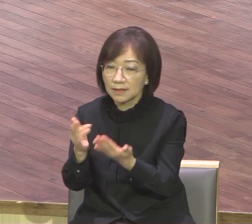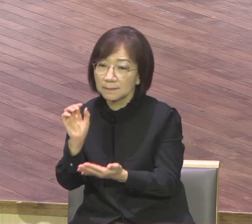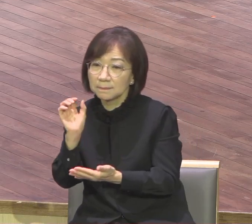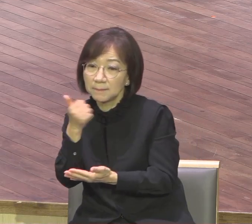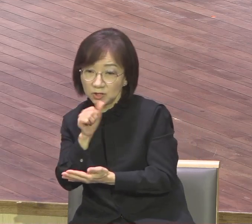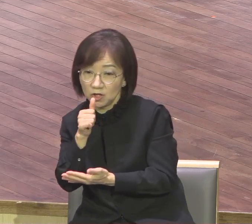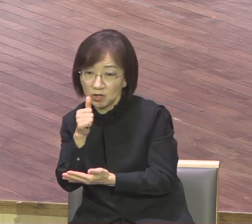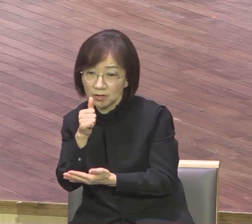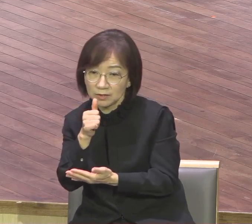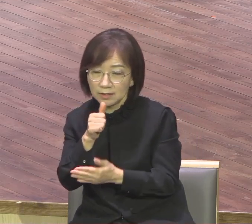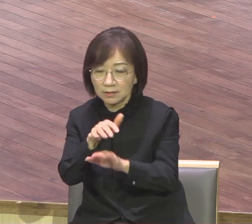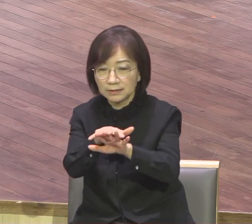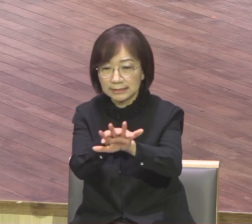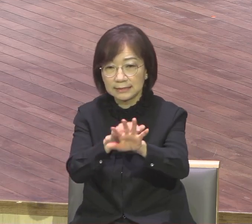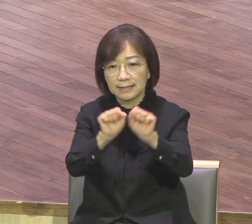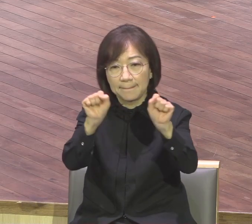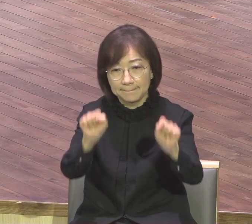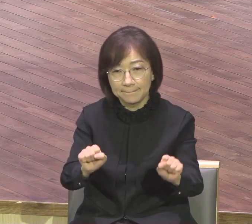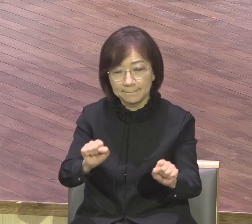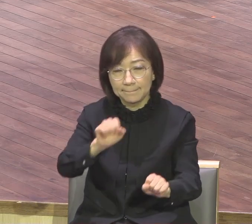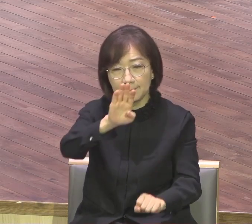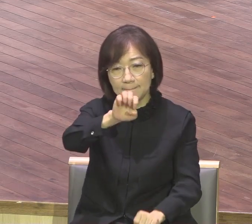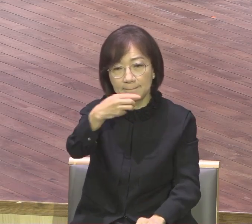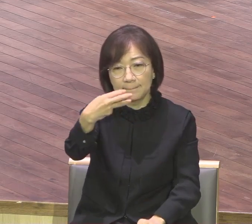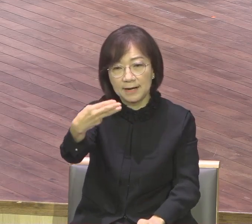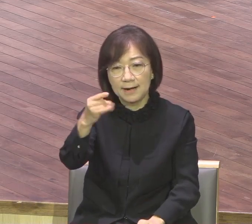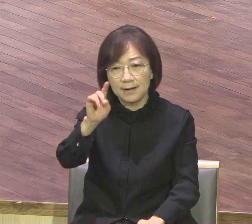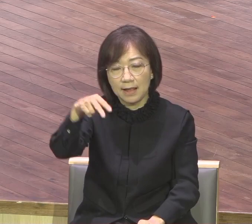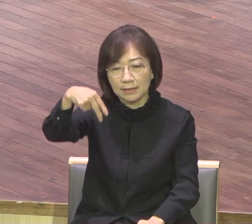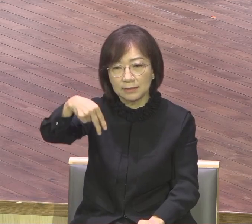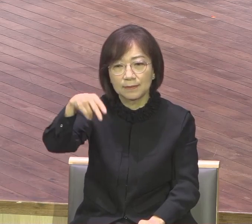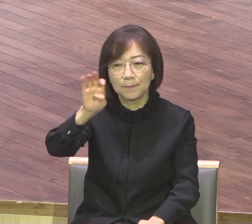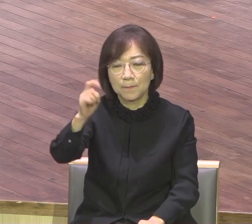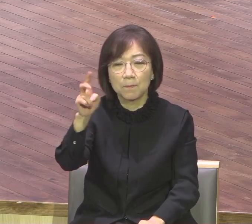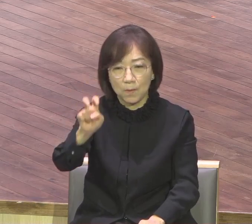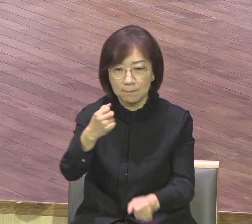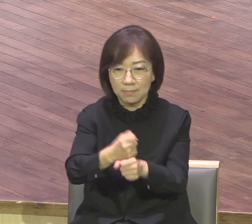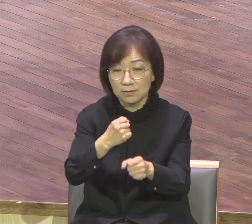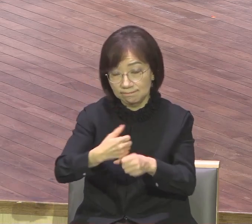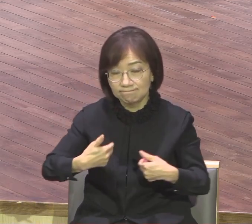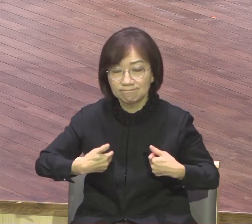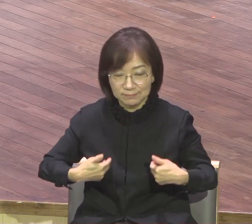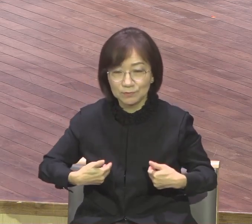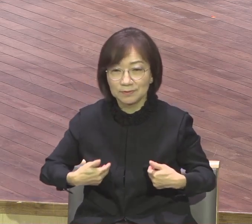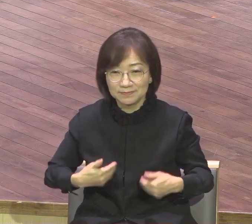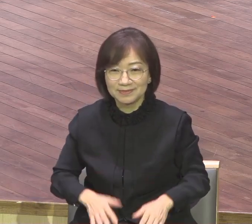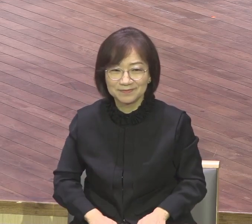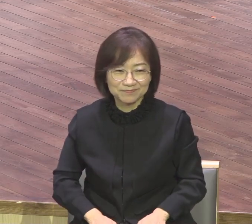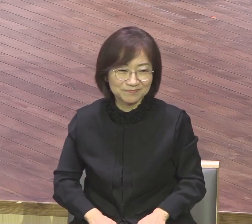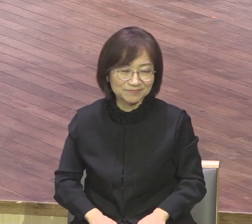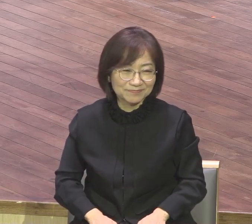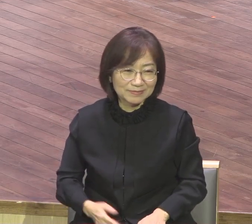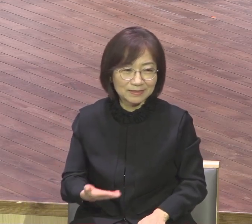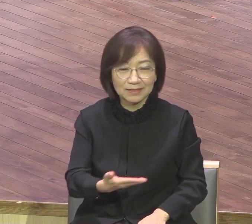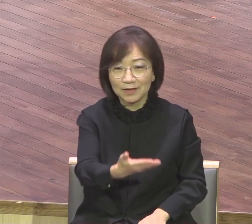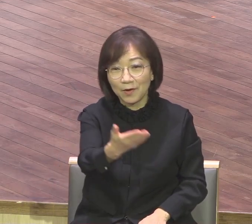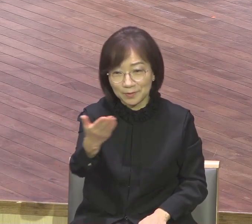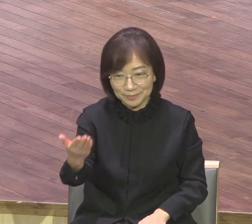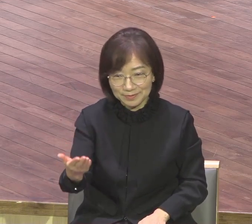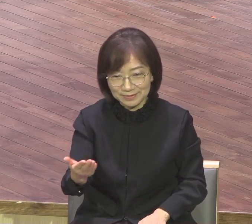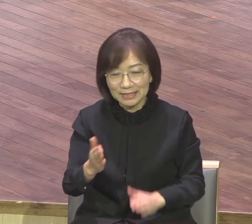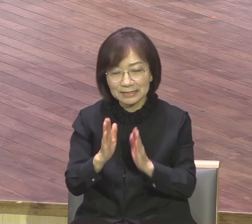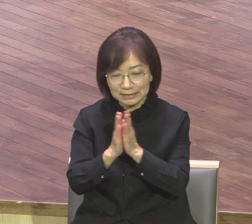바랍니다. Quiero que ustedes dejen en el grupo del departamento esta plataforma de materiales. 그래서 모두가 다 여러분 기도하세요. 하나님 나를